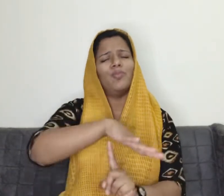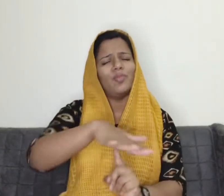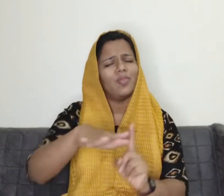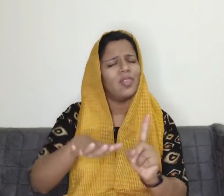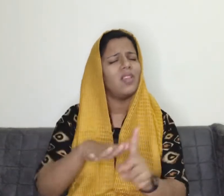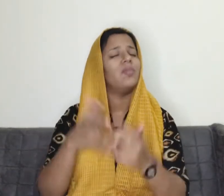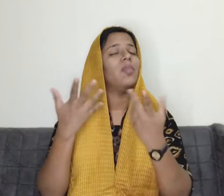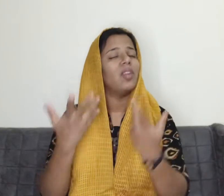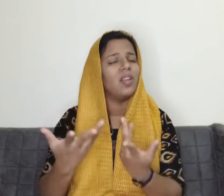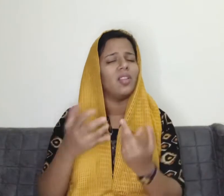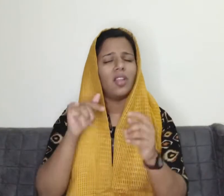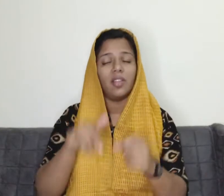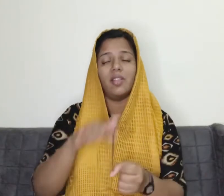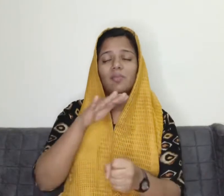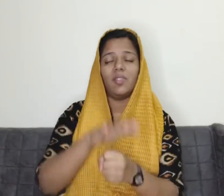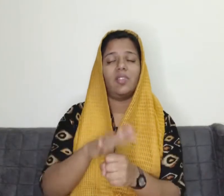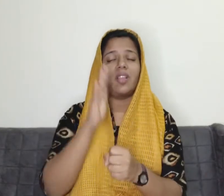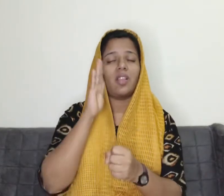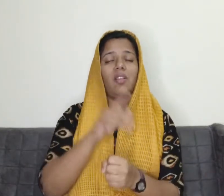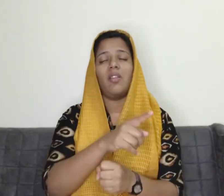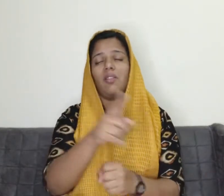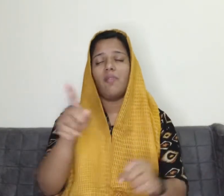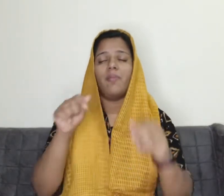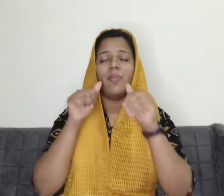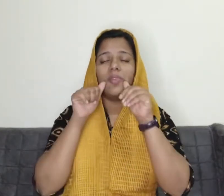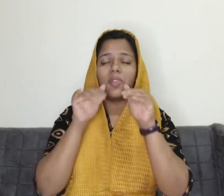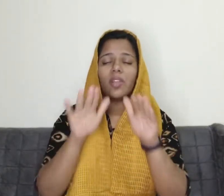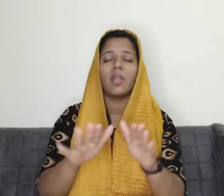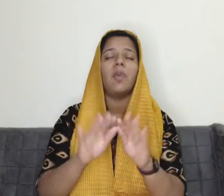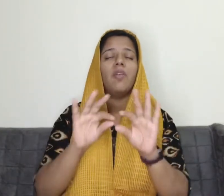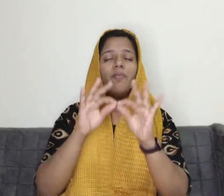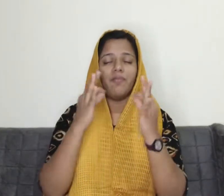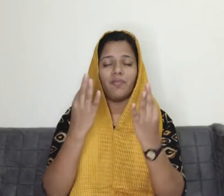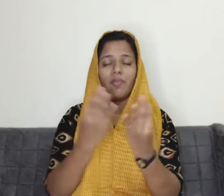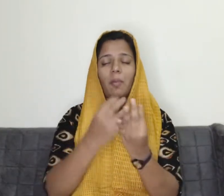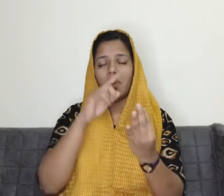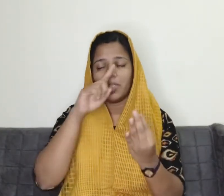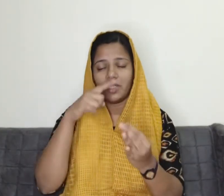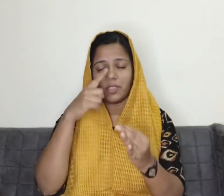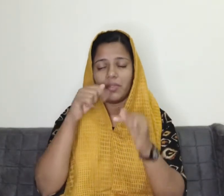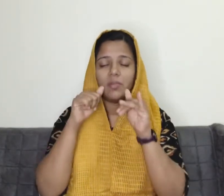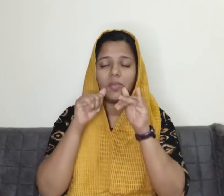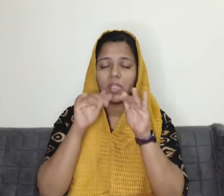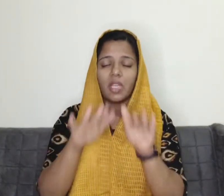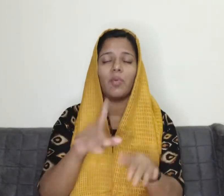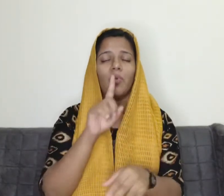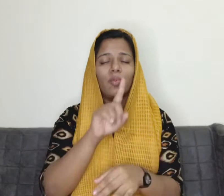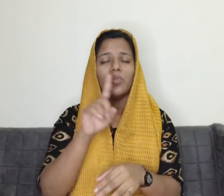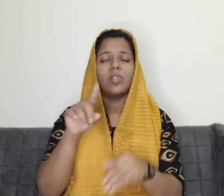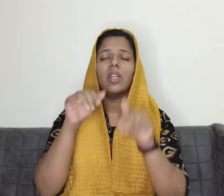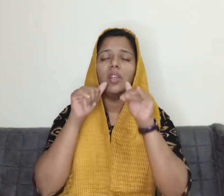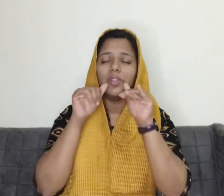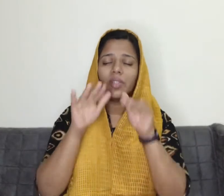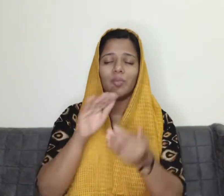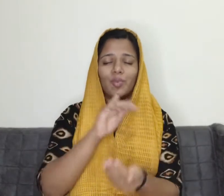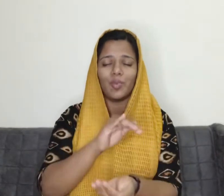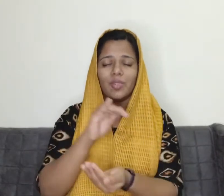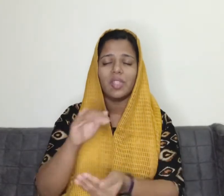സാഹചര്യത്തിൽ നിന്നാണെങ്കിലും ഈ ശബ്ദം കേൾക്കുന്ന തൻ്റെ കുഞ്ഞുങ്ങളെ അപ്പാ അനുഗ്രഹിക്കണം. അവരുടെ കുടുംബജീവിതത്തെ അനുഗ്രഹിക്കണം. ഇവരെ വ്യക്തിപരമായി അനുഗ്രഹിക്കണം. ഇവരുടെ കുഞ്ഞുങ്ങളെ